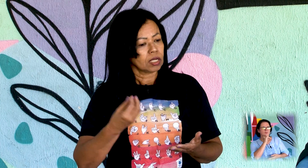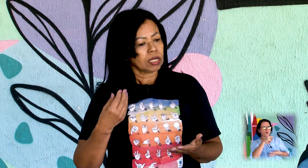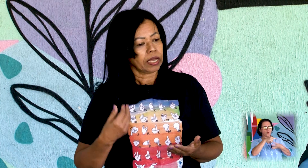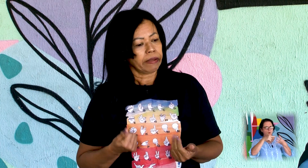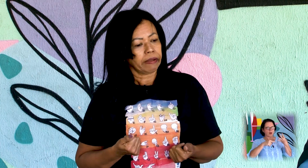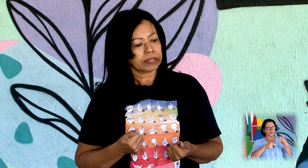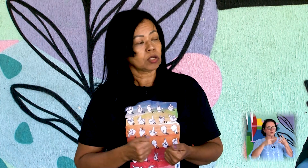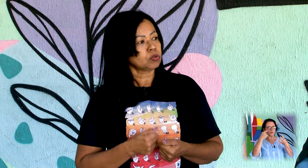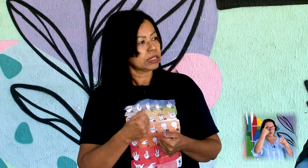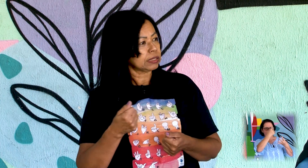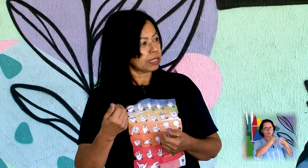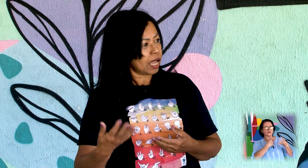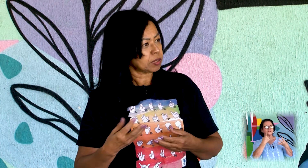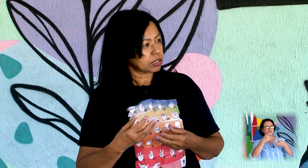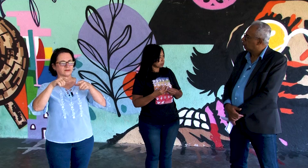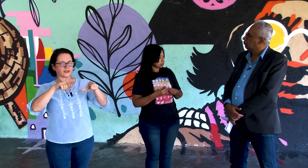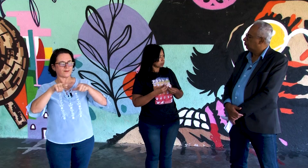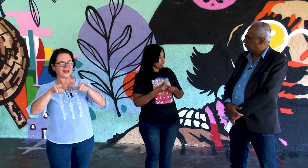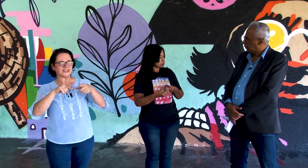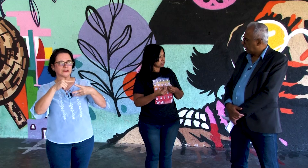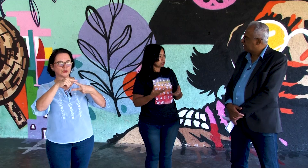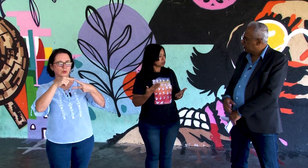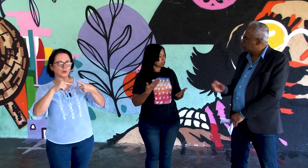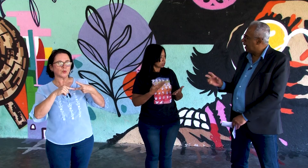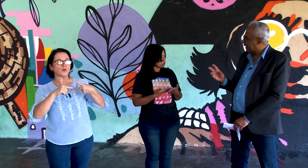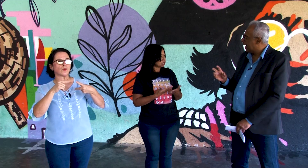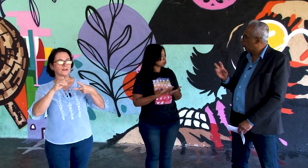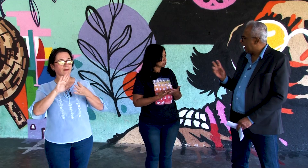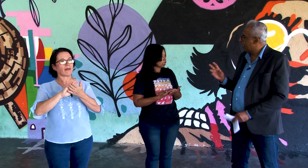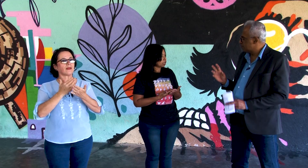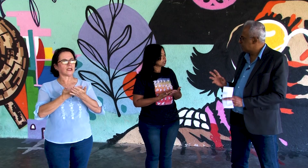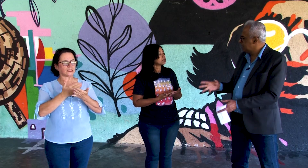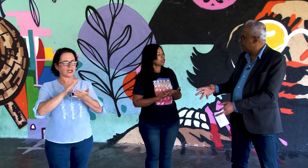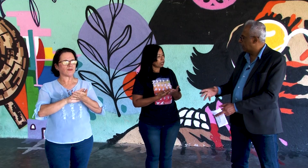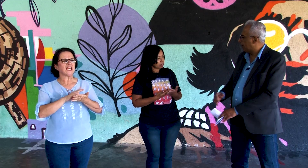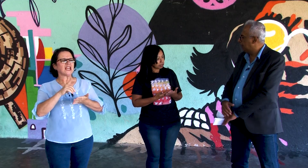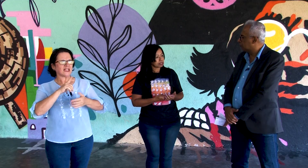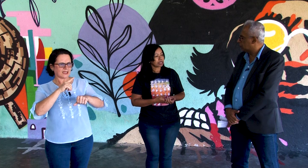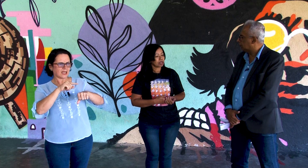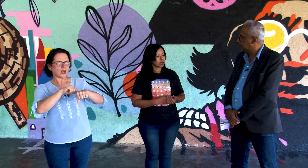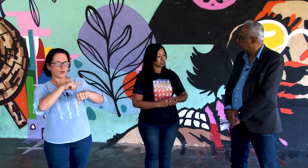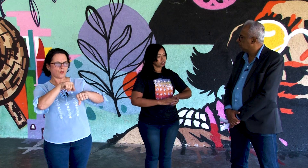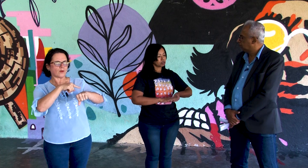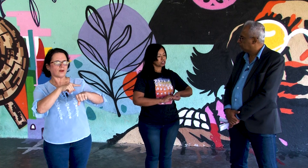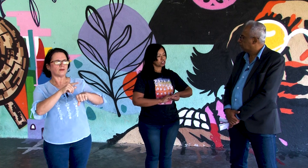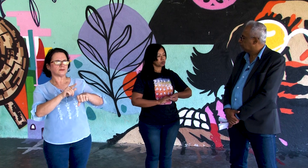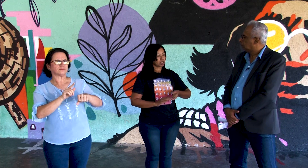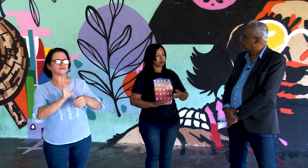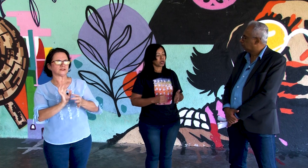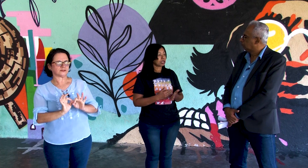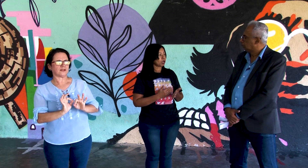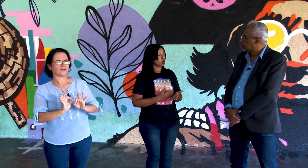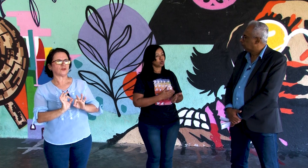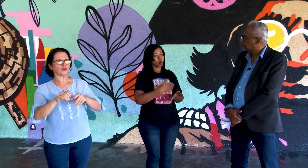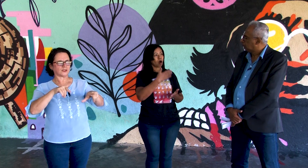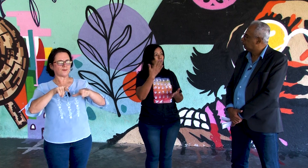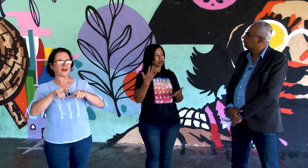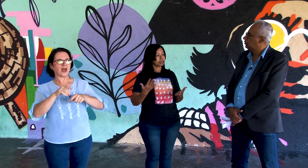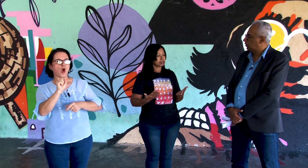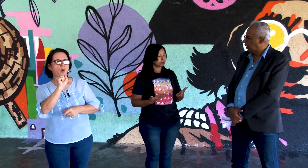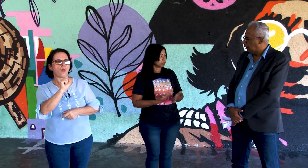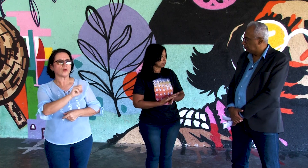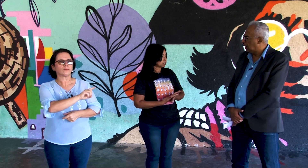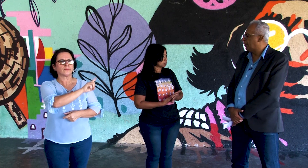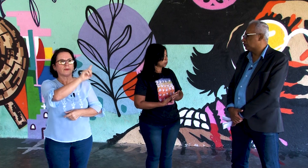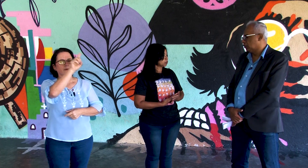trabalho, são 2 intérpretes. Existe uma carga horária específica para isso? Exatamente. Então a gente não pode trabalhar 8